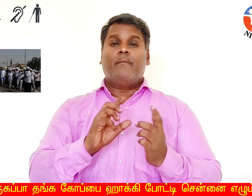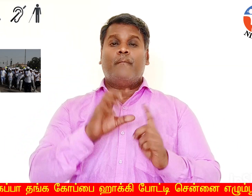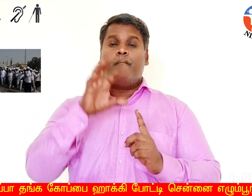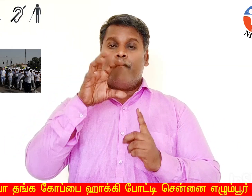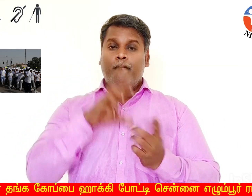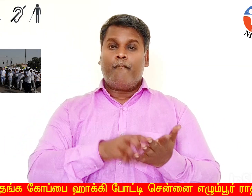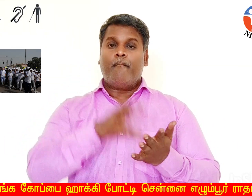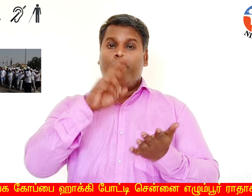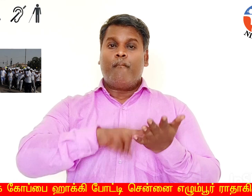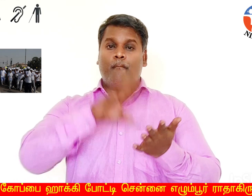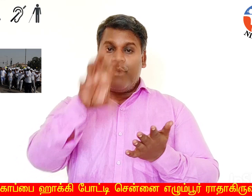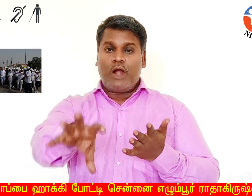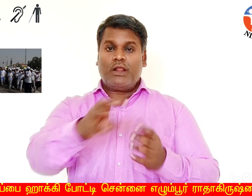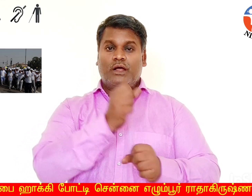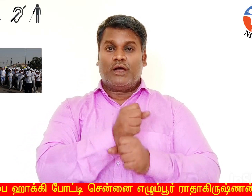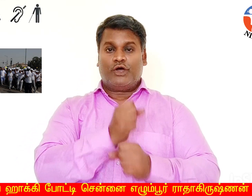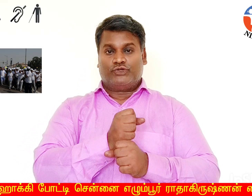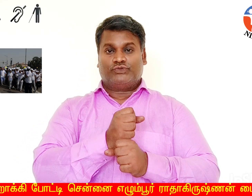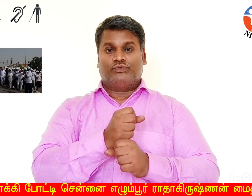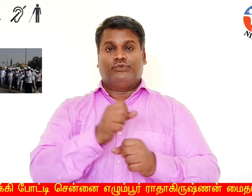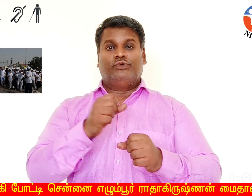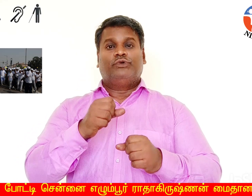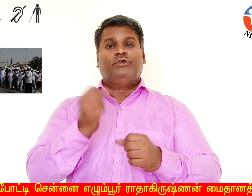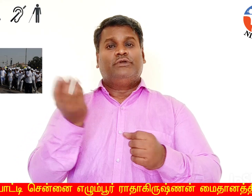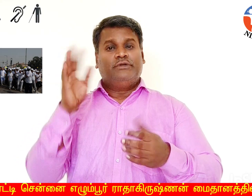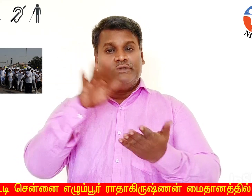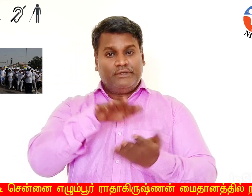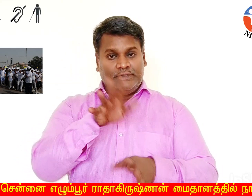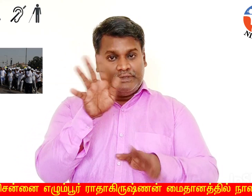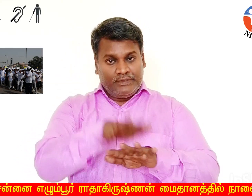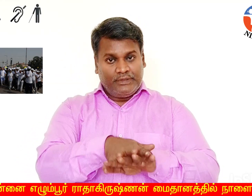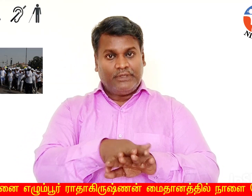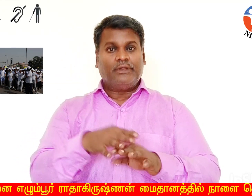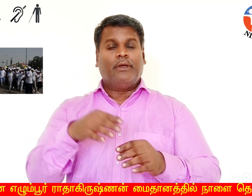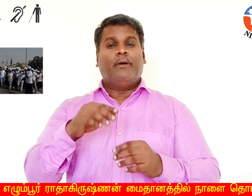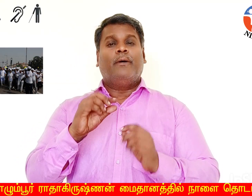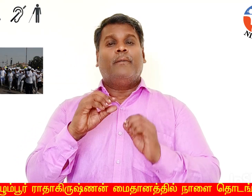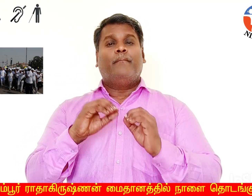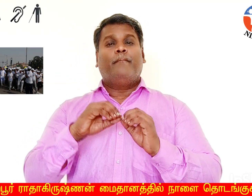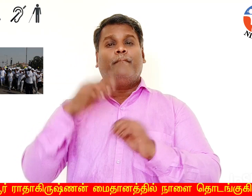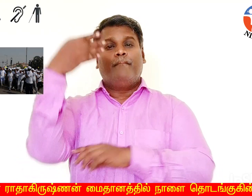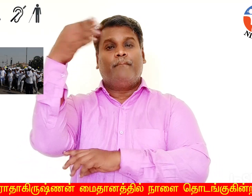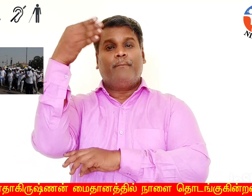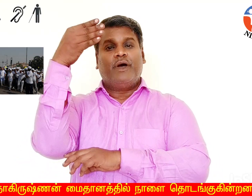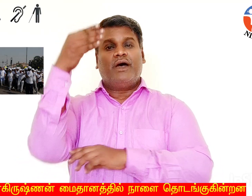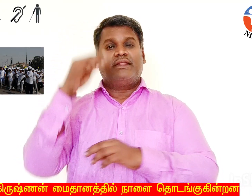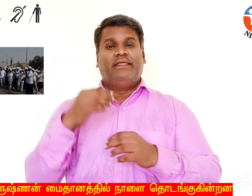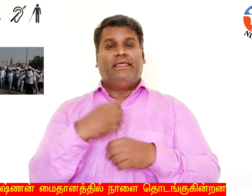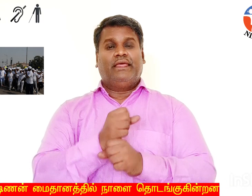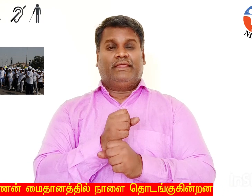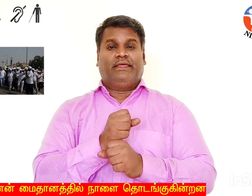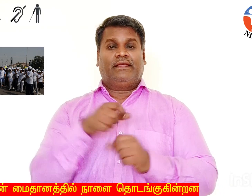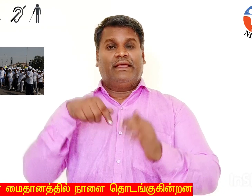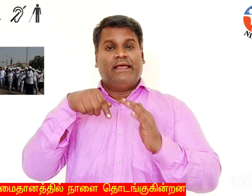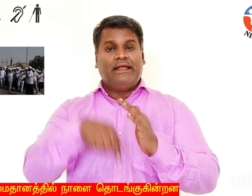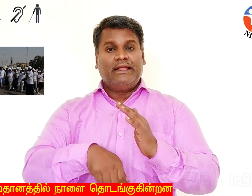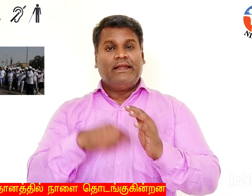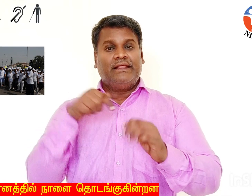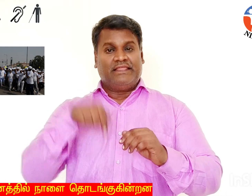மத்திய மாநில அரசுகள் இணைந்து தூய்மை பாரத இயக்க திட்டத்தின் கீழ் இன்று முதல் அக்டோபர் 2ஆம் தேதி வரை தூய்மையே